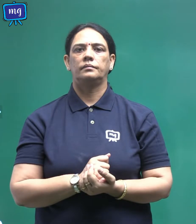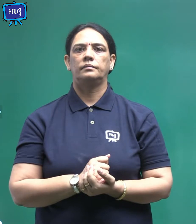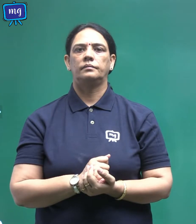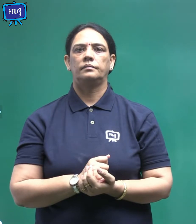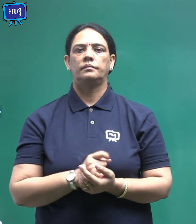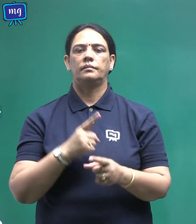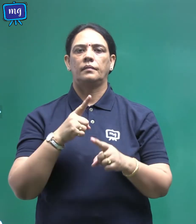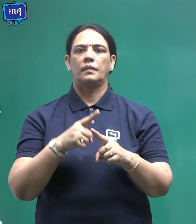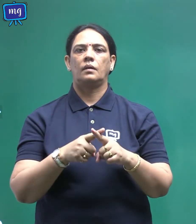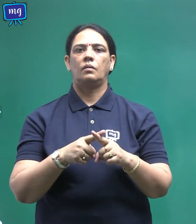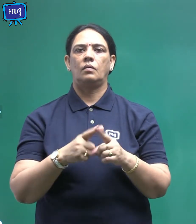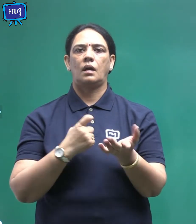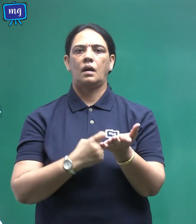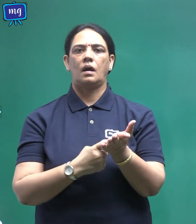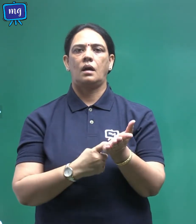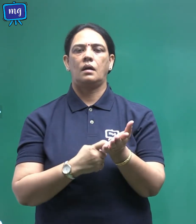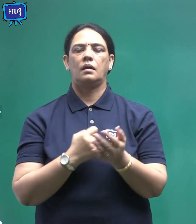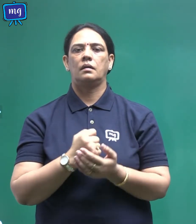गुणा दर